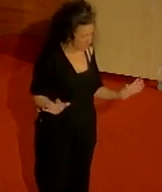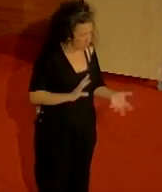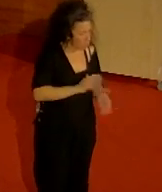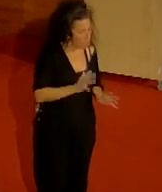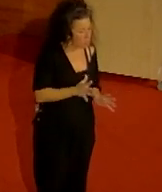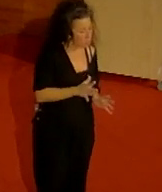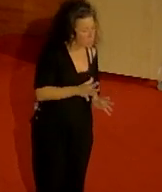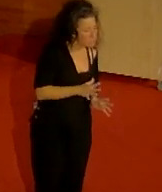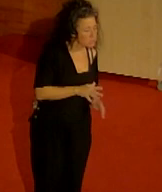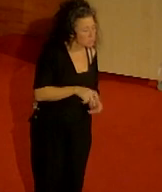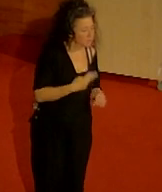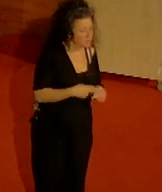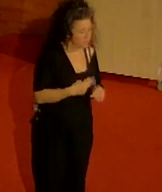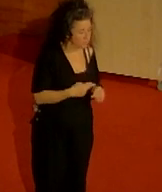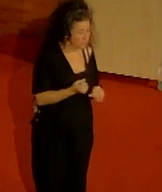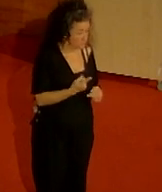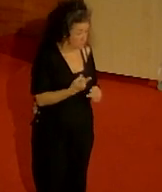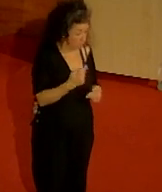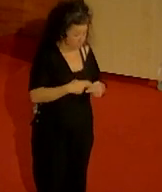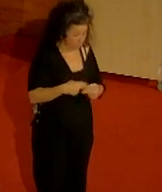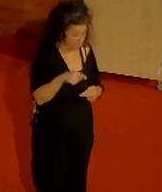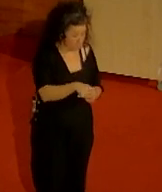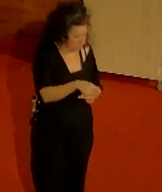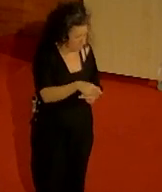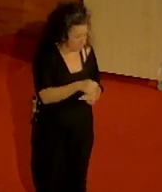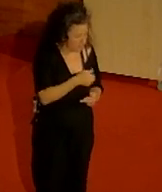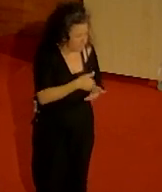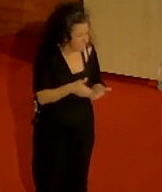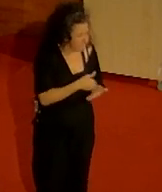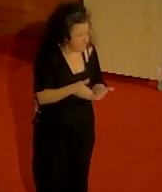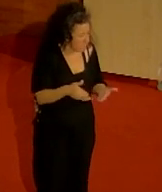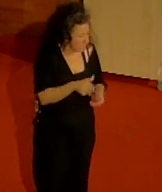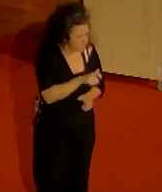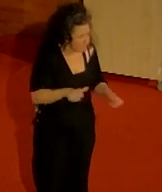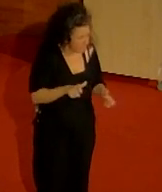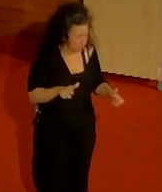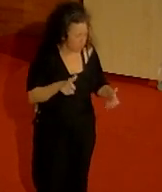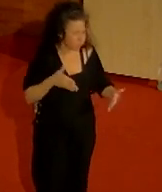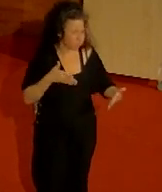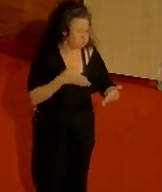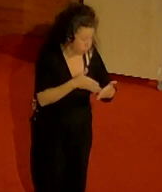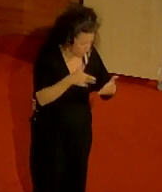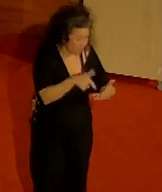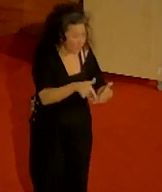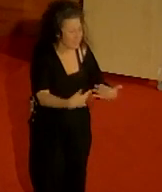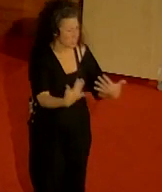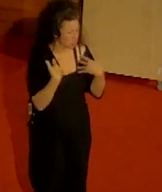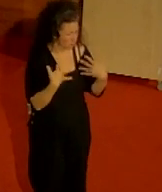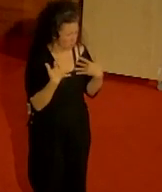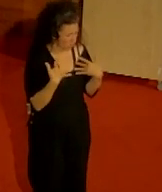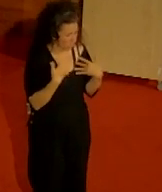donde millones de personas chocan cada año y sufren, y eso hay que contarlo, tiene un valor periodístico. Yo creo que es importante, es relevante, hay que contarlo.